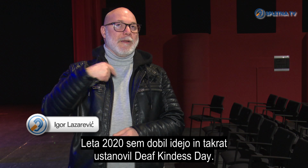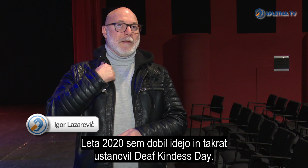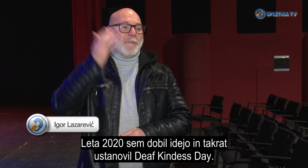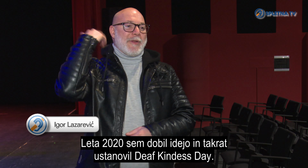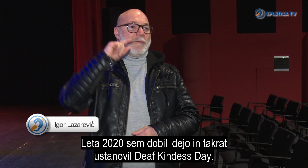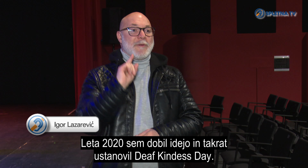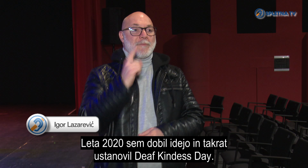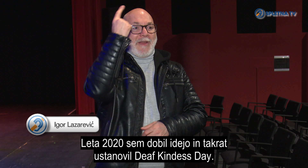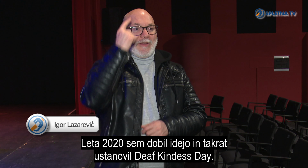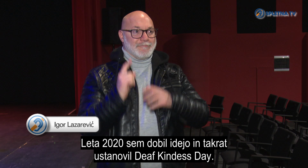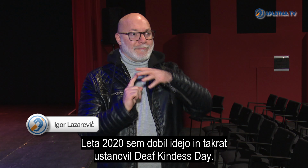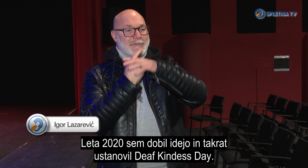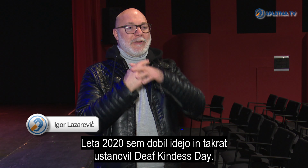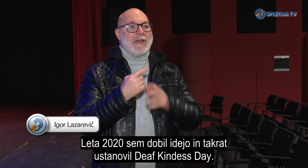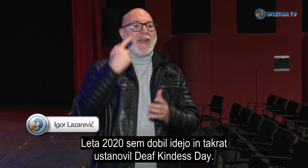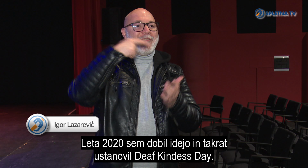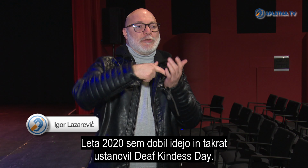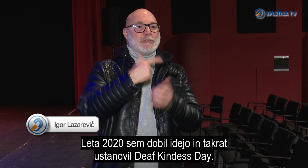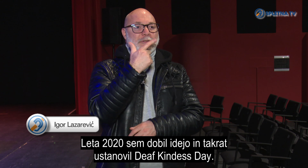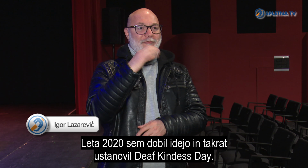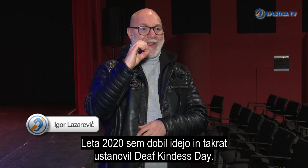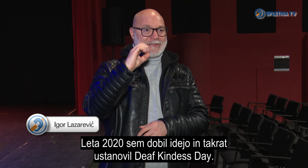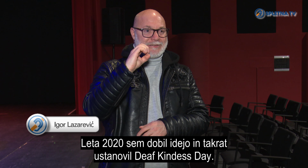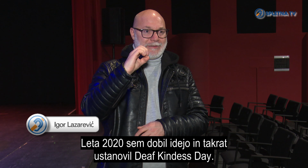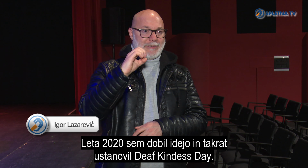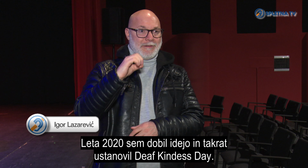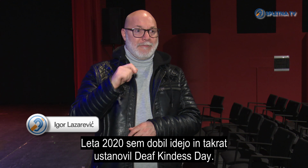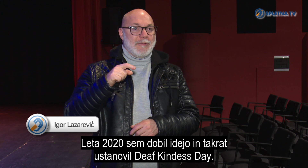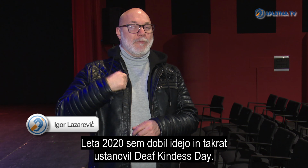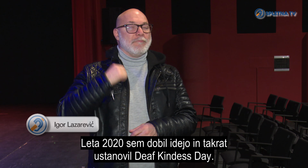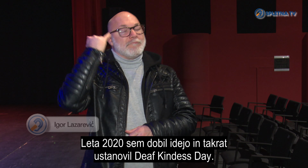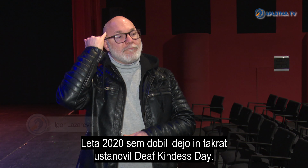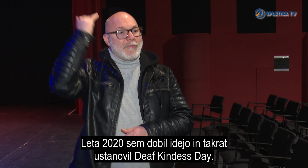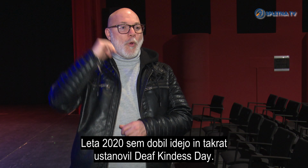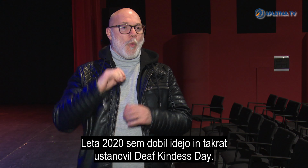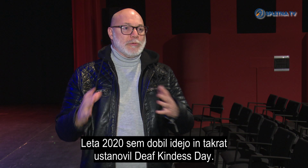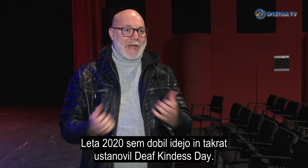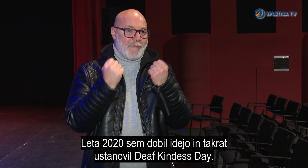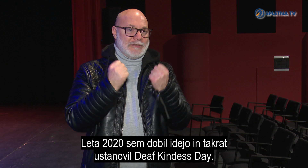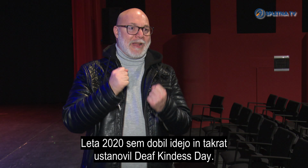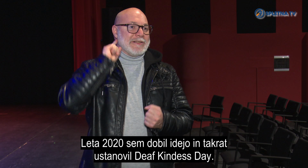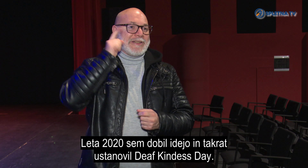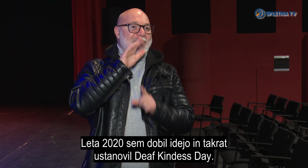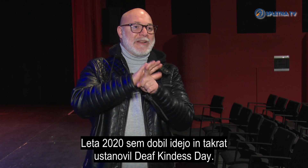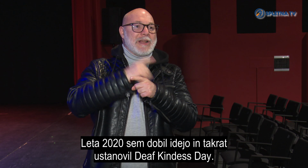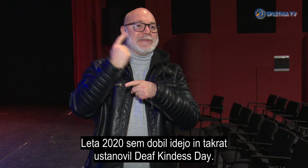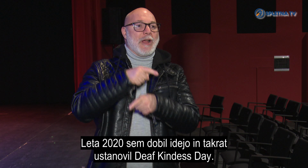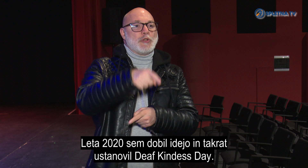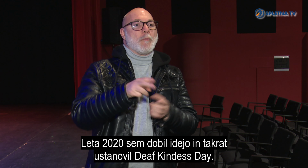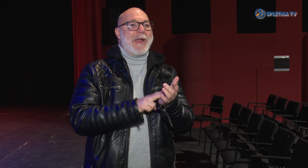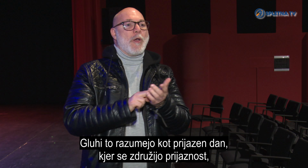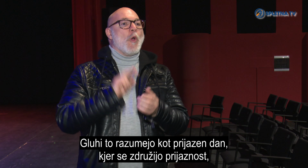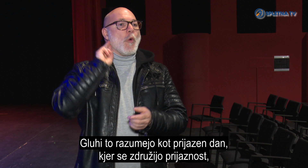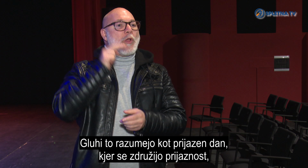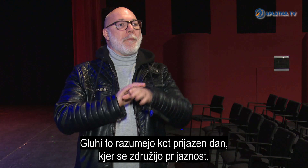Leta 2020 sem dobil idejo in takrat ustanovil Deaf Kindness Day. Gluhi to razumejo kot